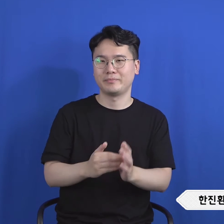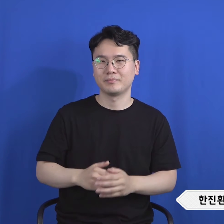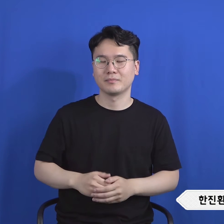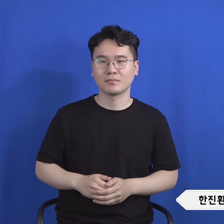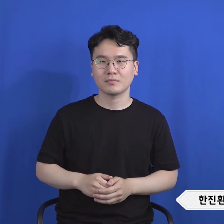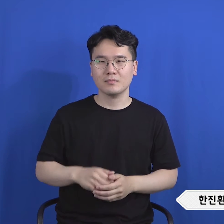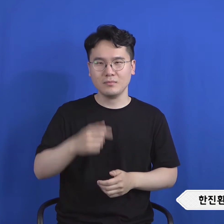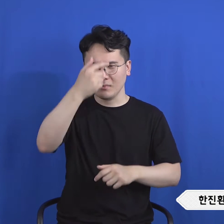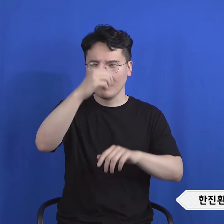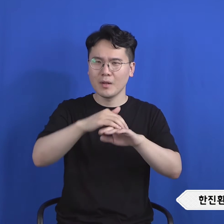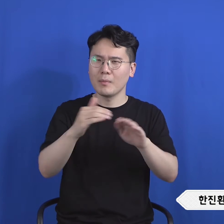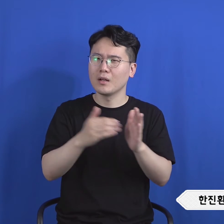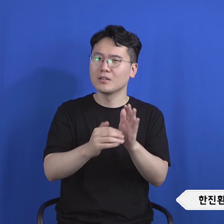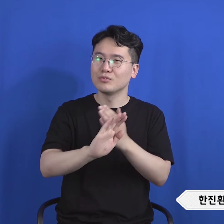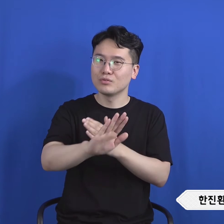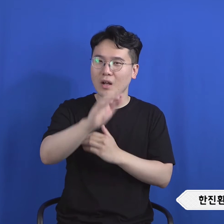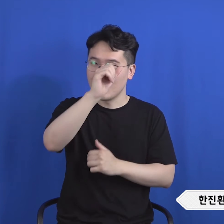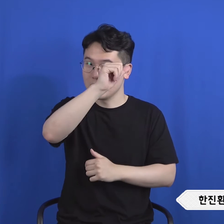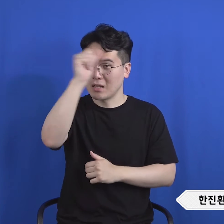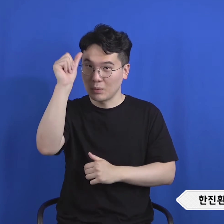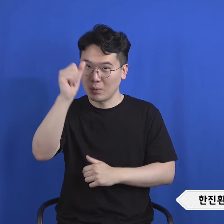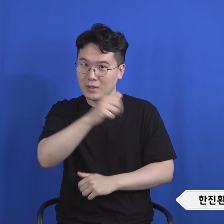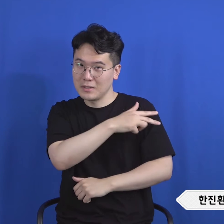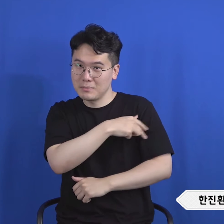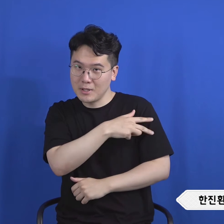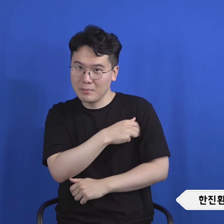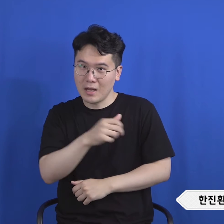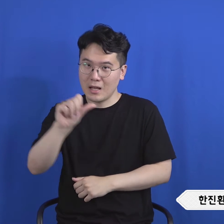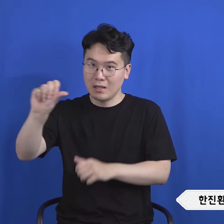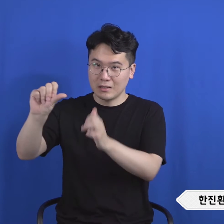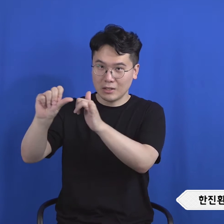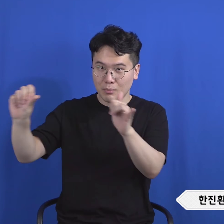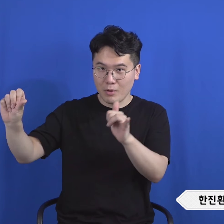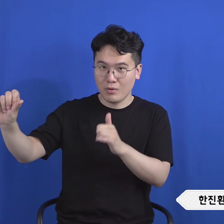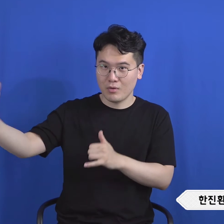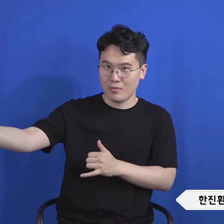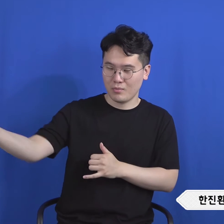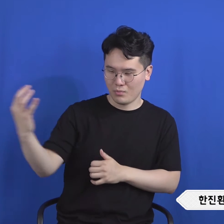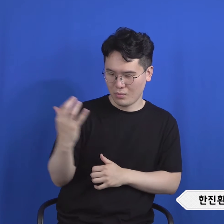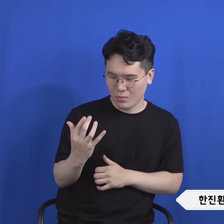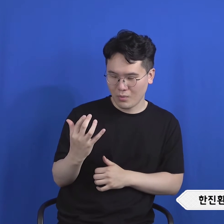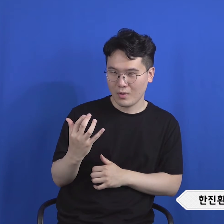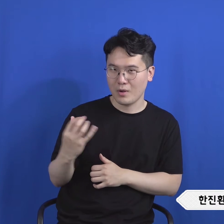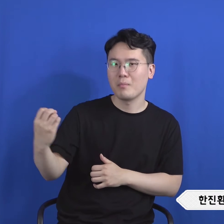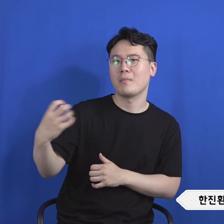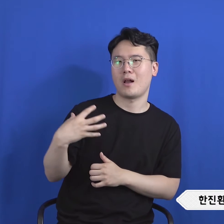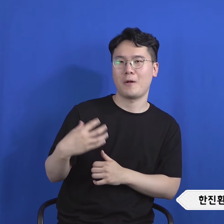나니까 장로님, 집사님 5명이 우르르 몰려오더니 속삭입니다.